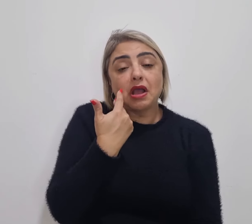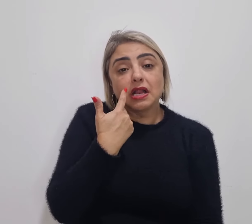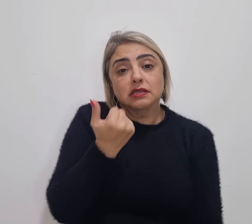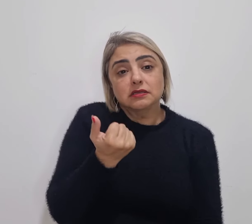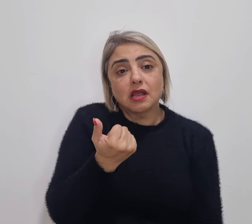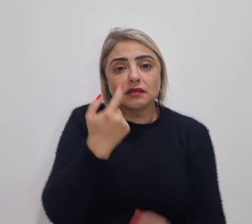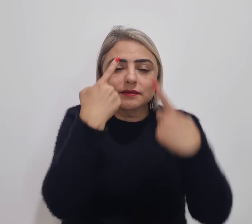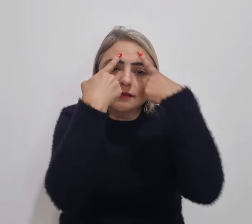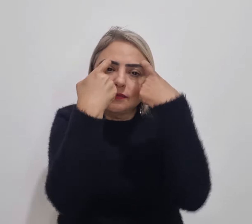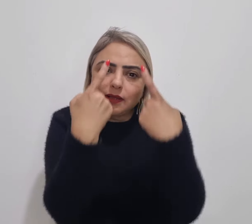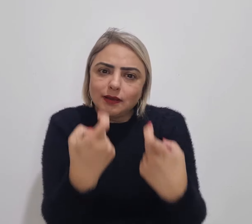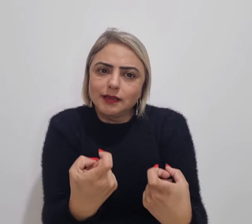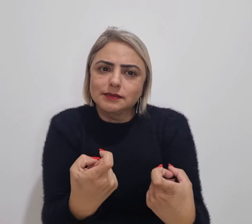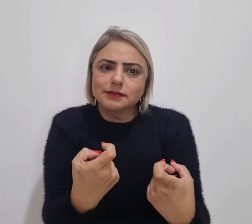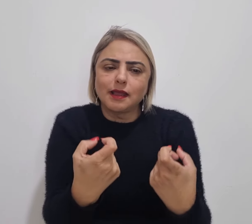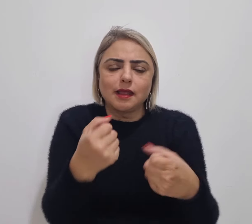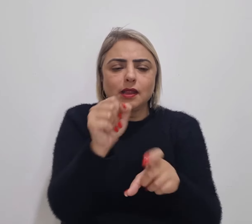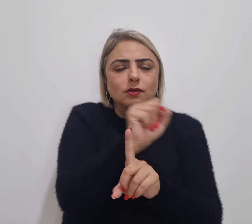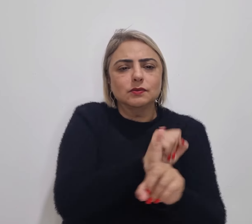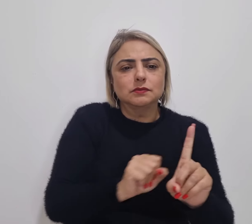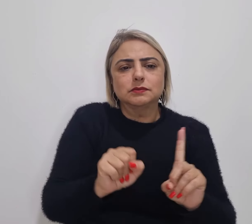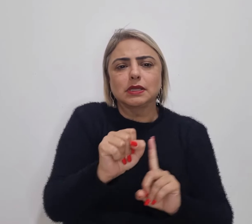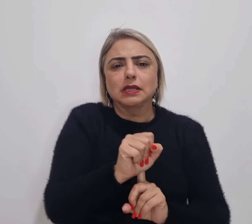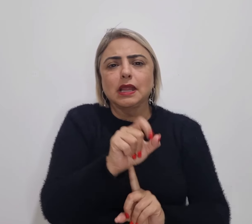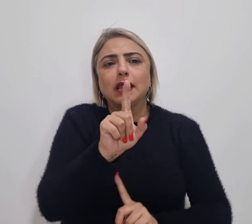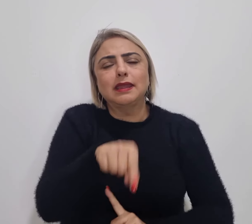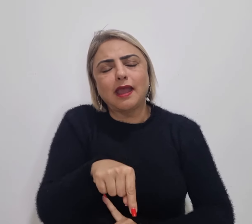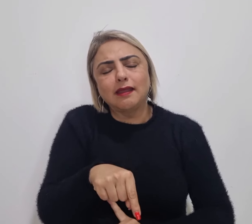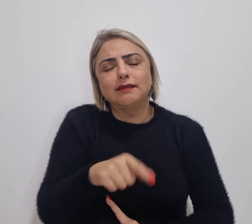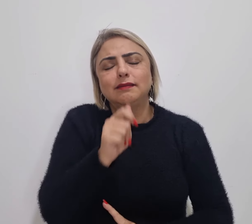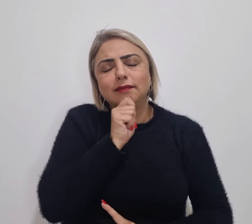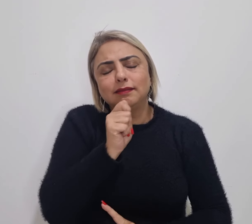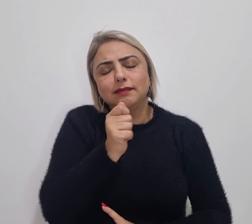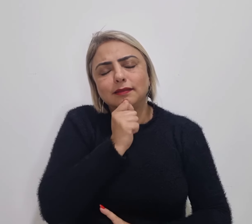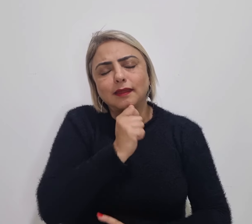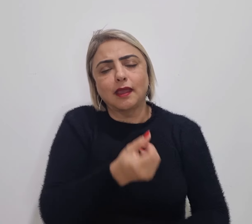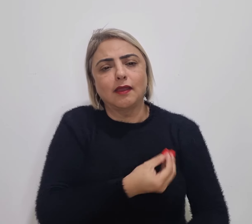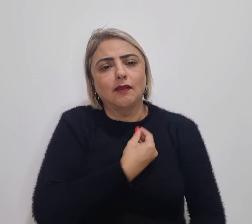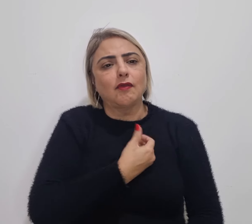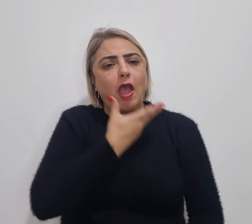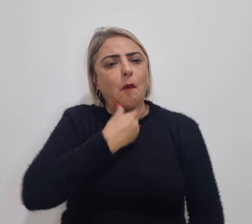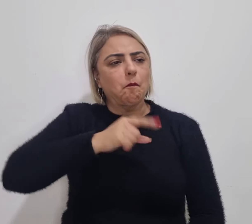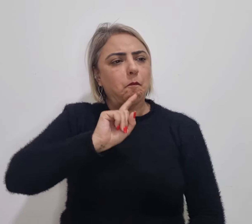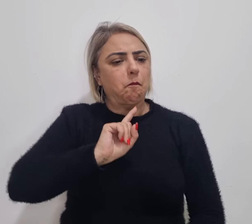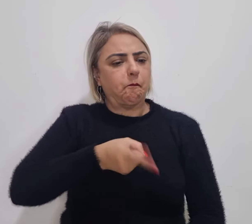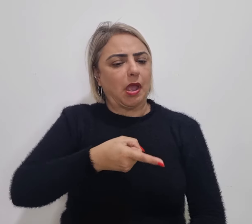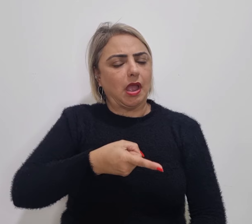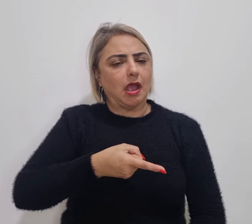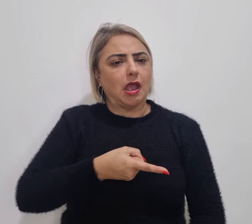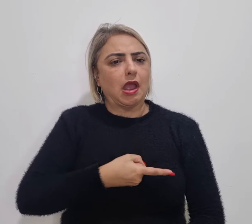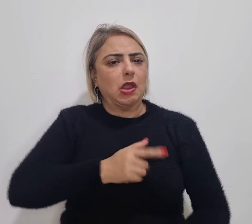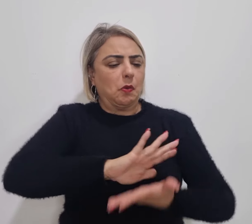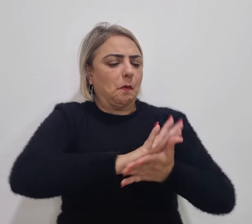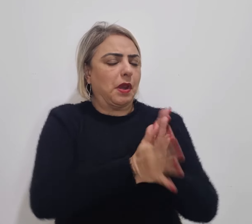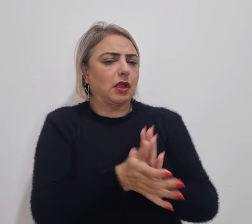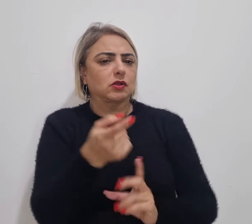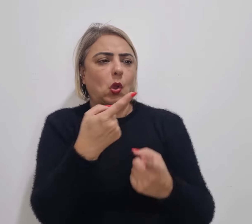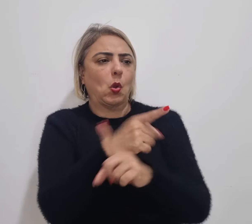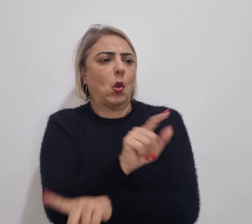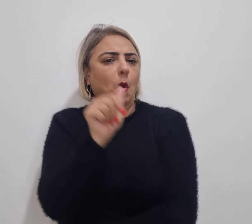violências numa sociedade que ainda convive com o machismo e a misoginia, que são geradores